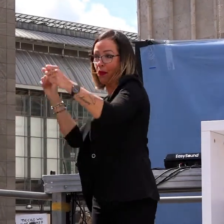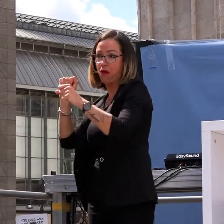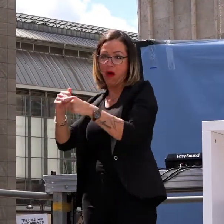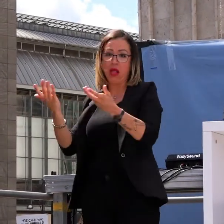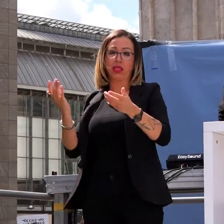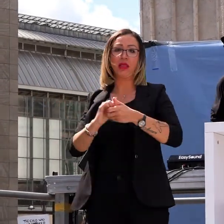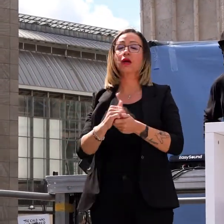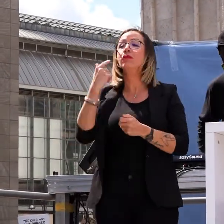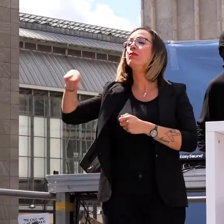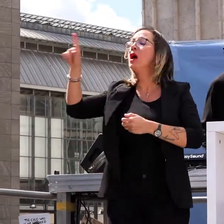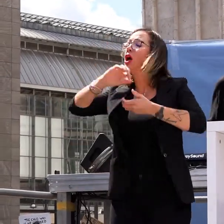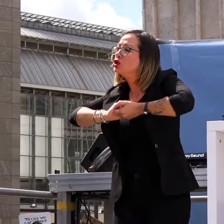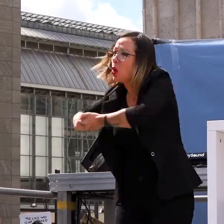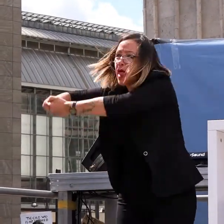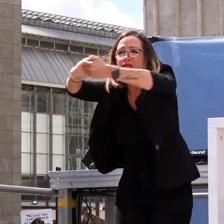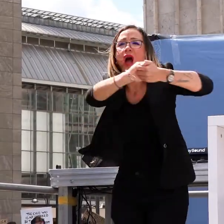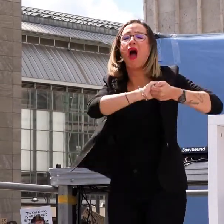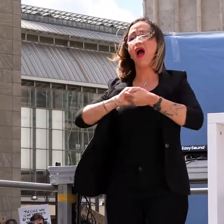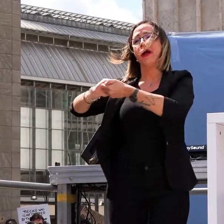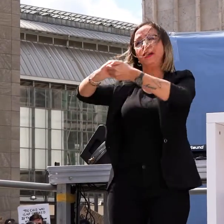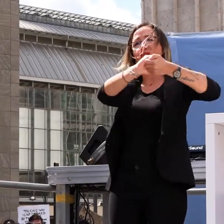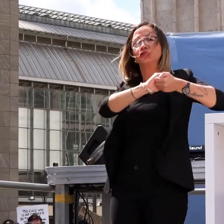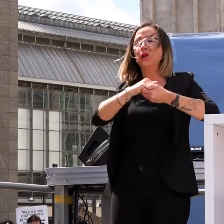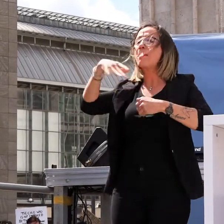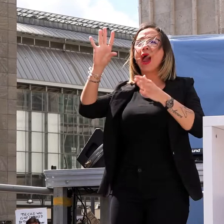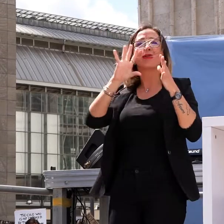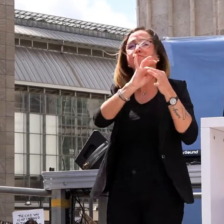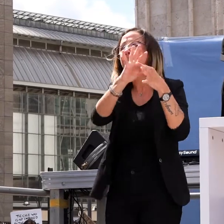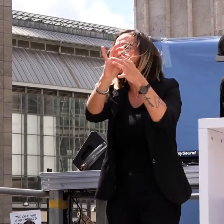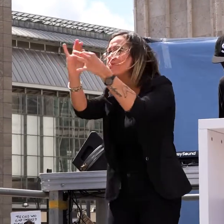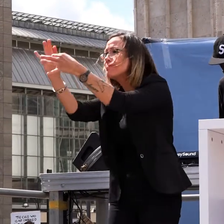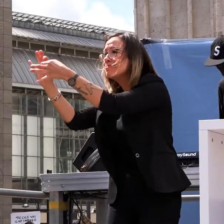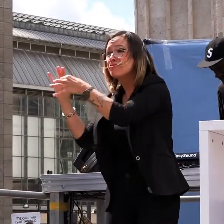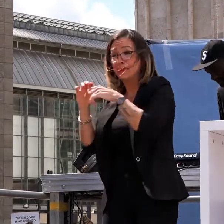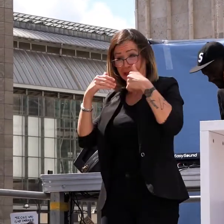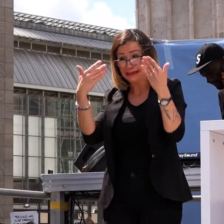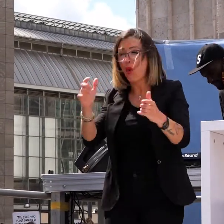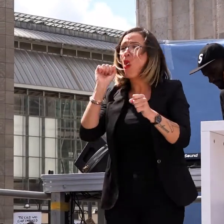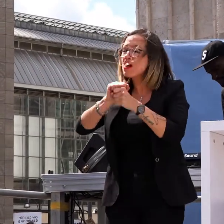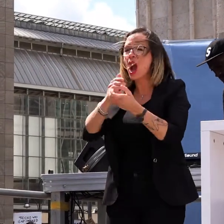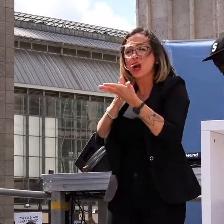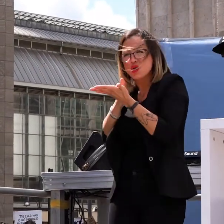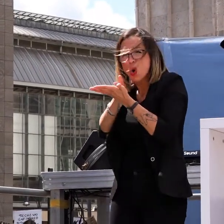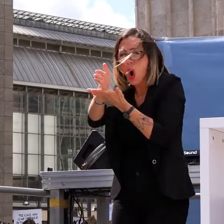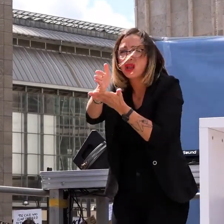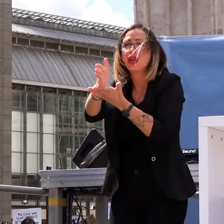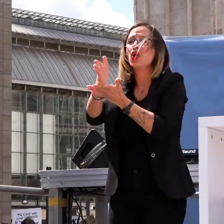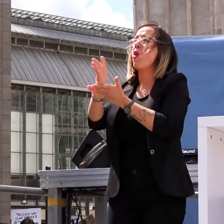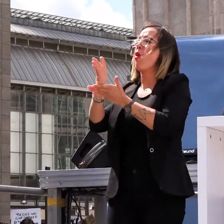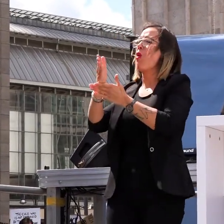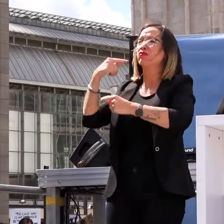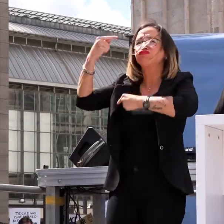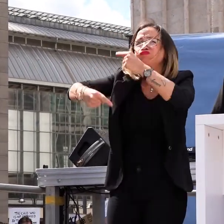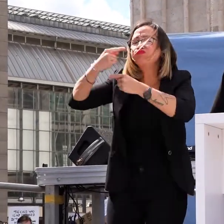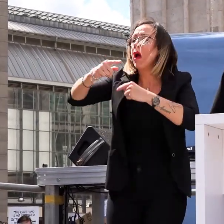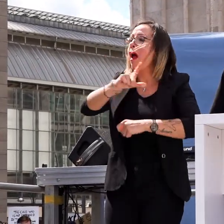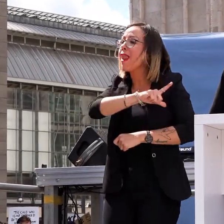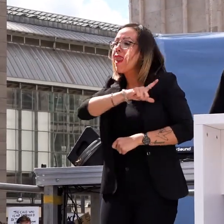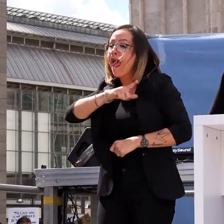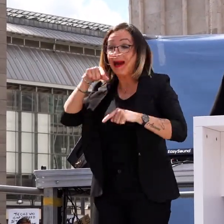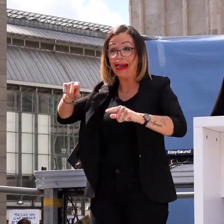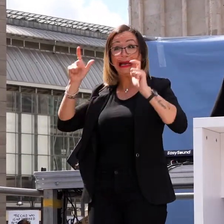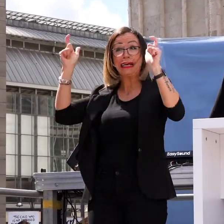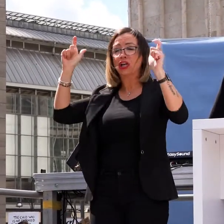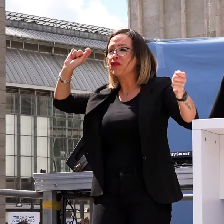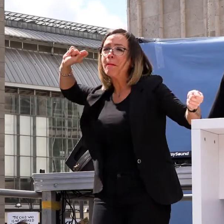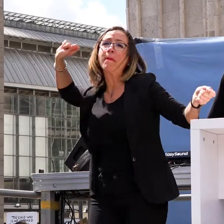Handelt solidarisch, stärkt eure Verbundenheit, denn nur dann werden wir eine kontinuierliche und langanhaltende gesellschaftliche